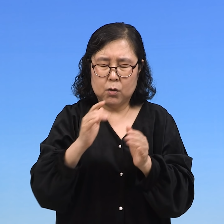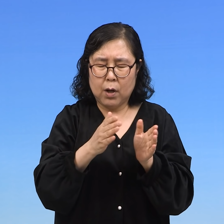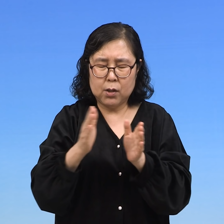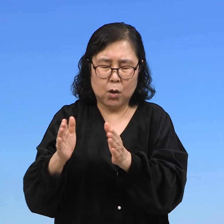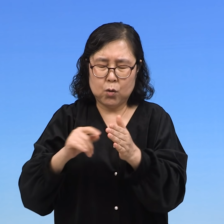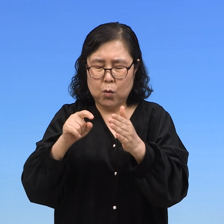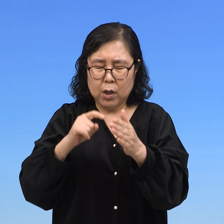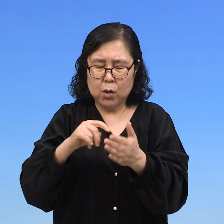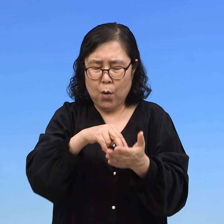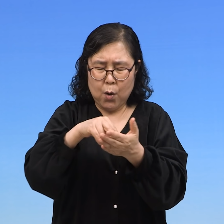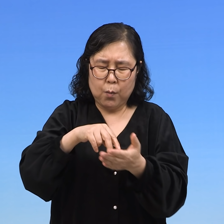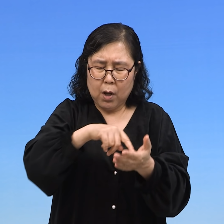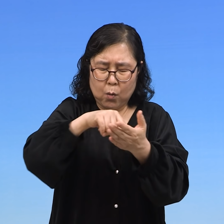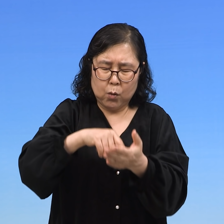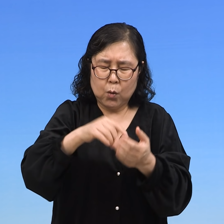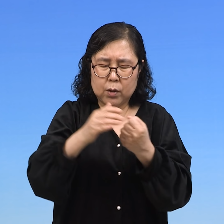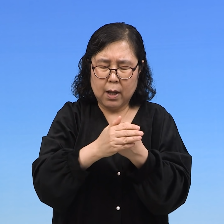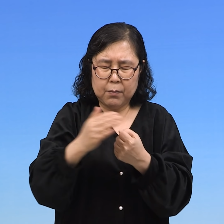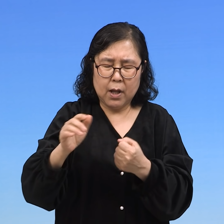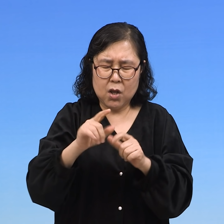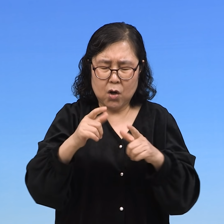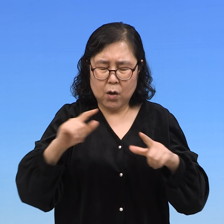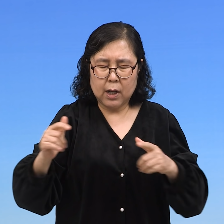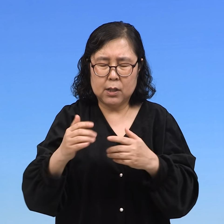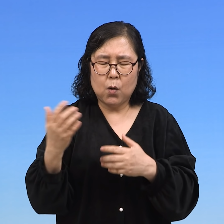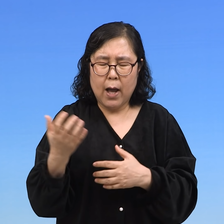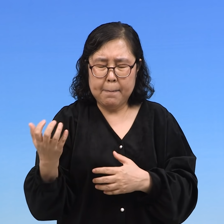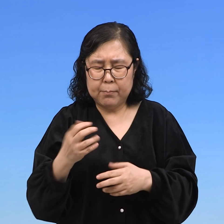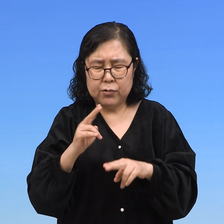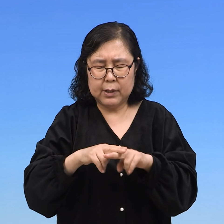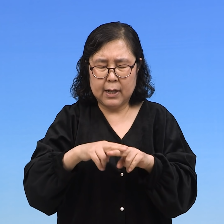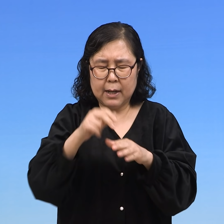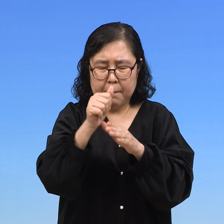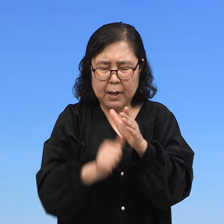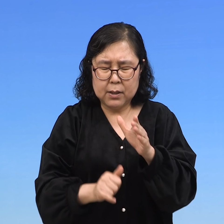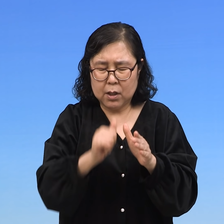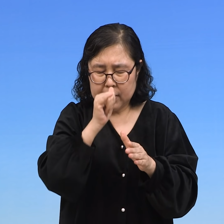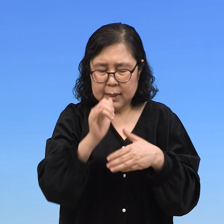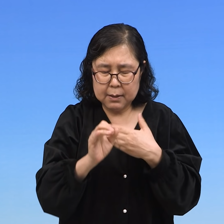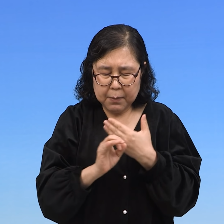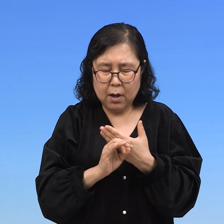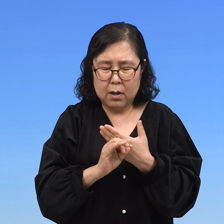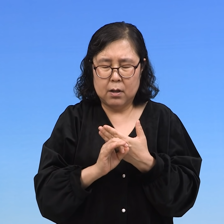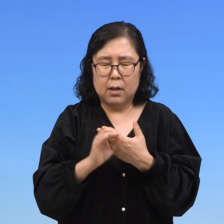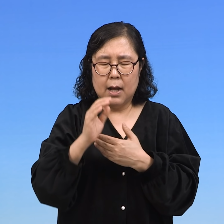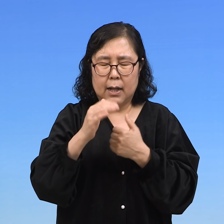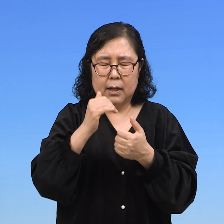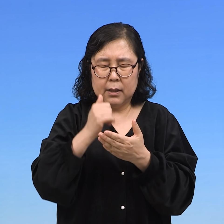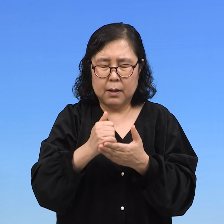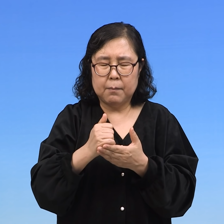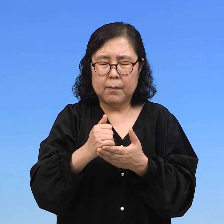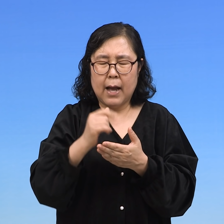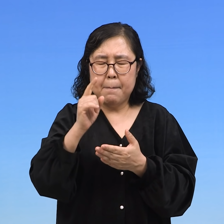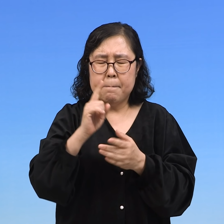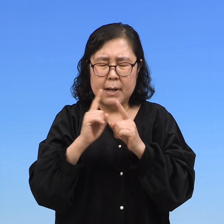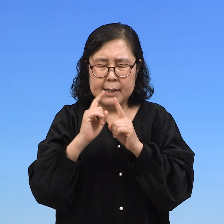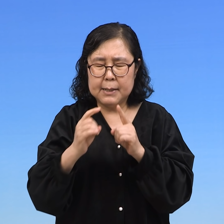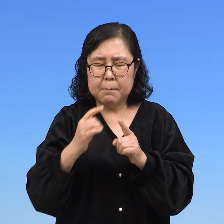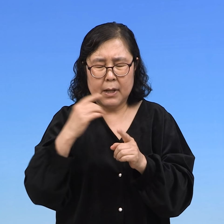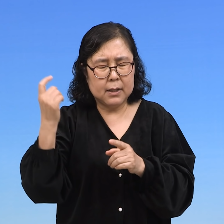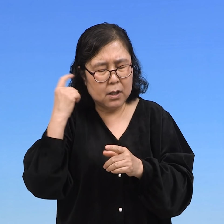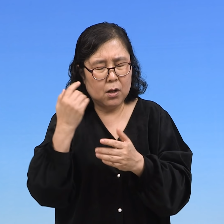외로움으로 고독으로 이렇게 저렇게 아픈 자리에 빠져있다고 한다면 오늘 주님 한 말씀만 들려주시기